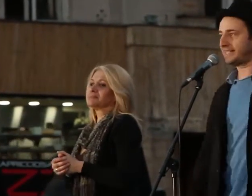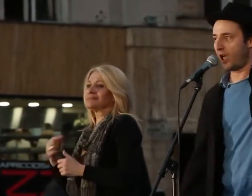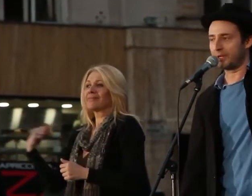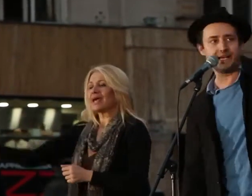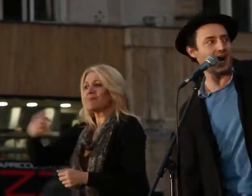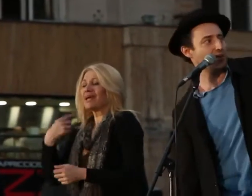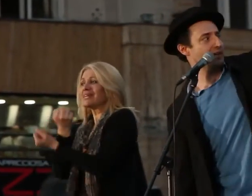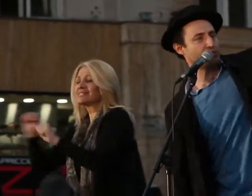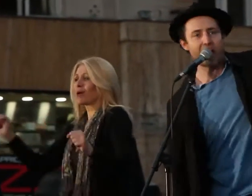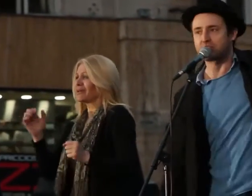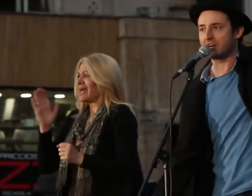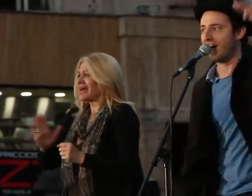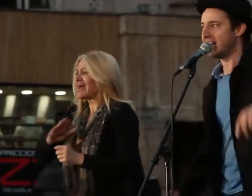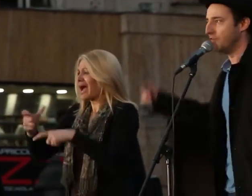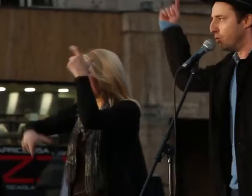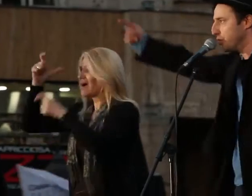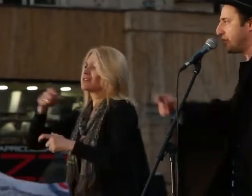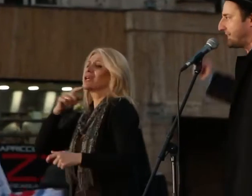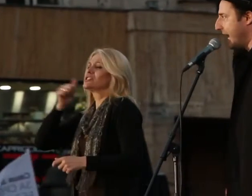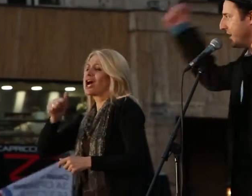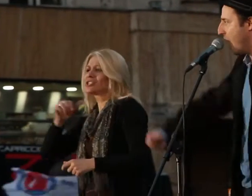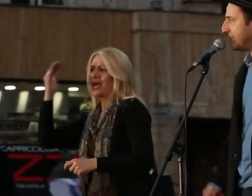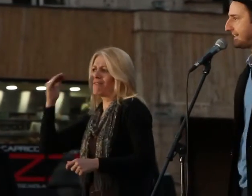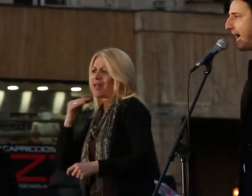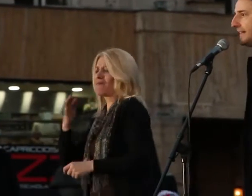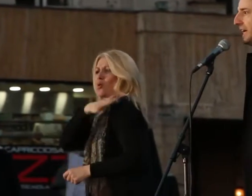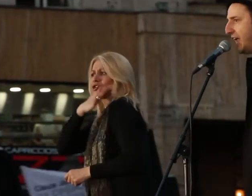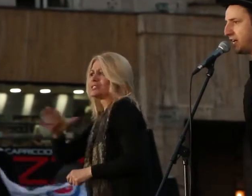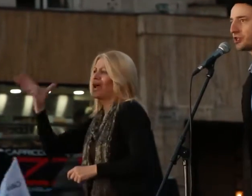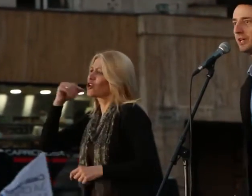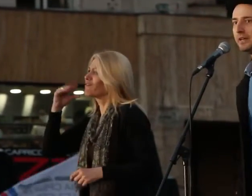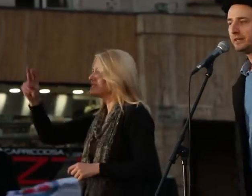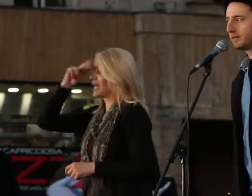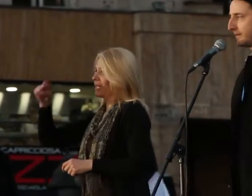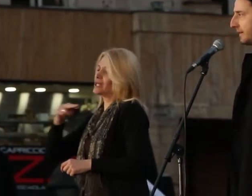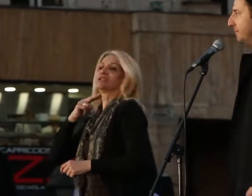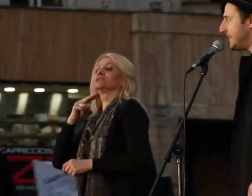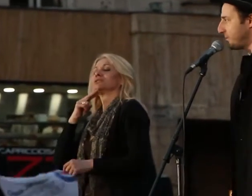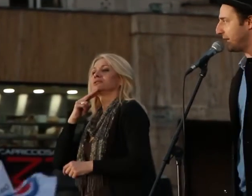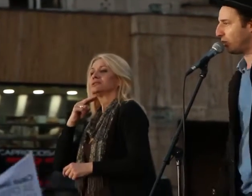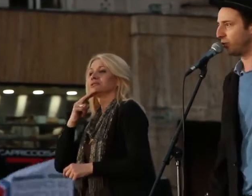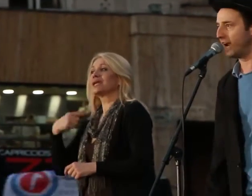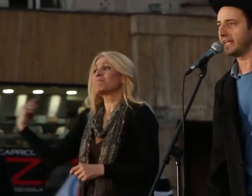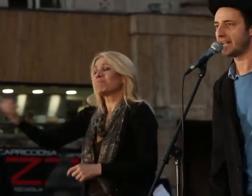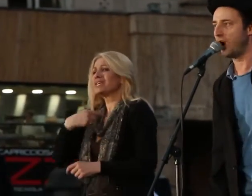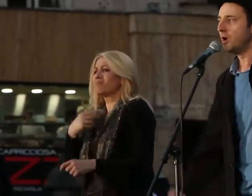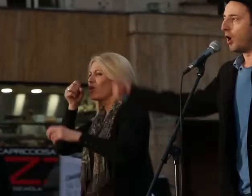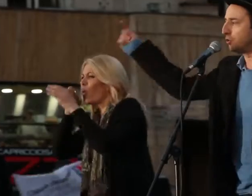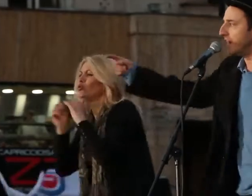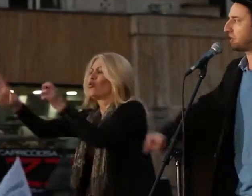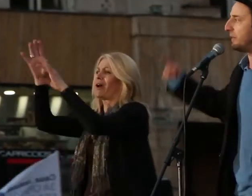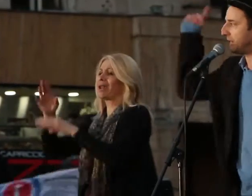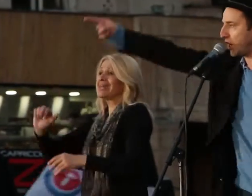Mi i slobodni gradovi, Čačak, Valjevo, Užice, Novi Sad, Niš. Mi smo ih oduvali